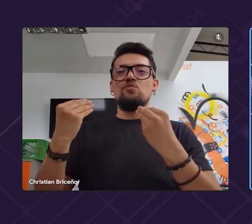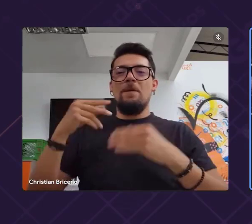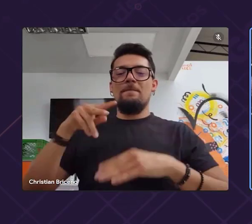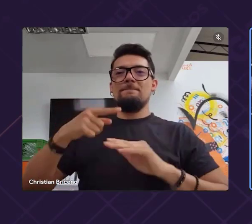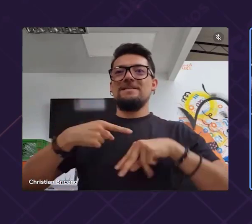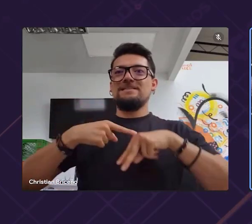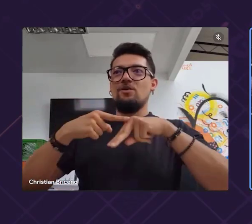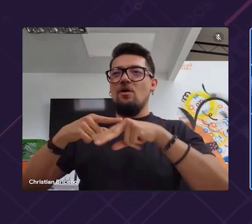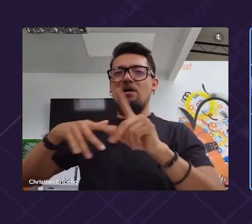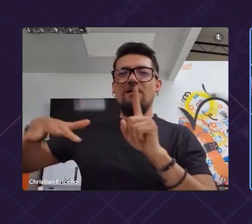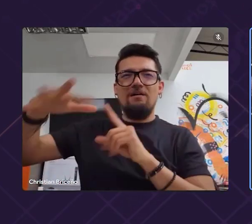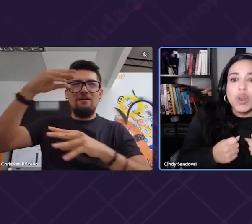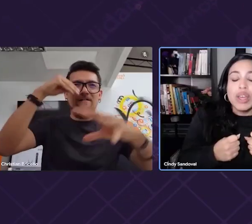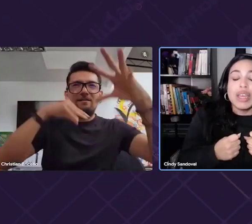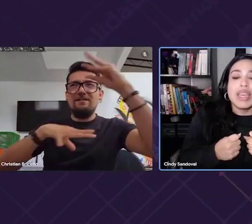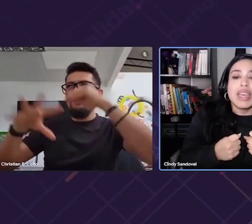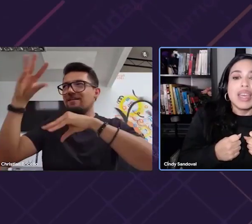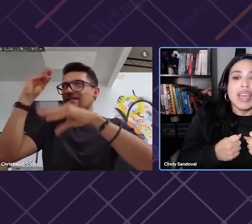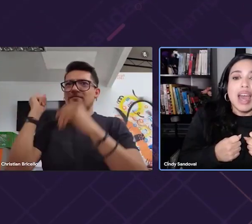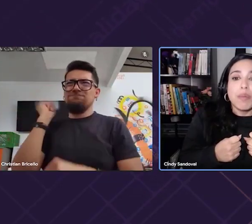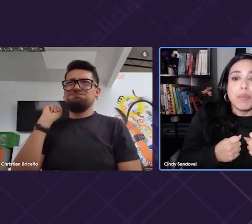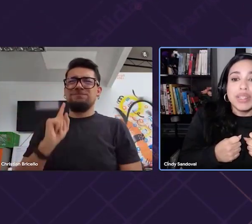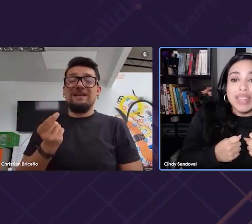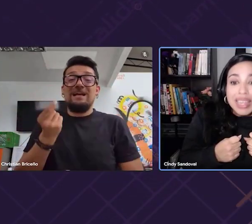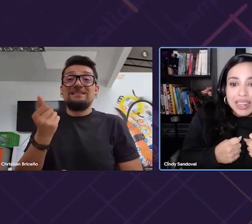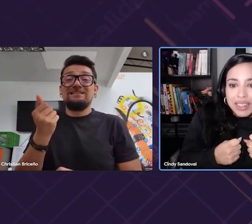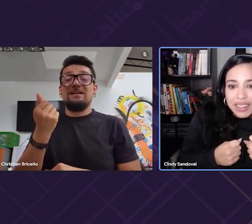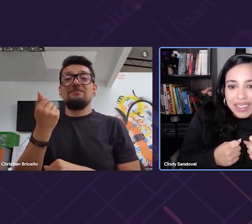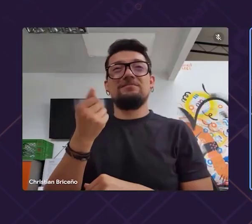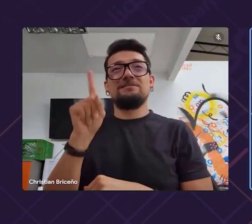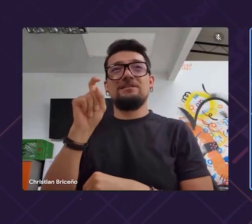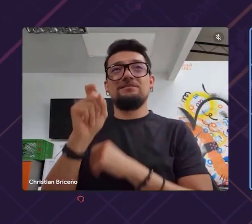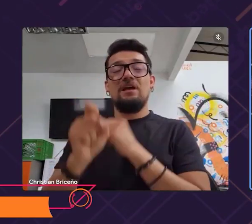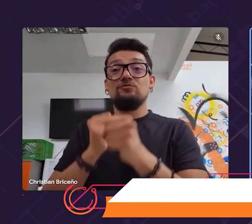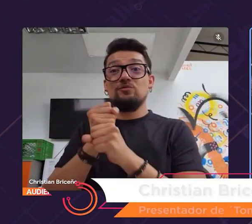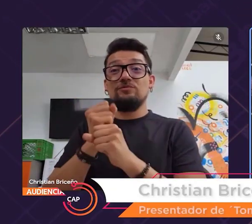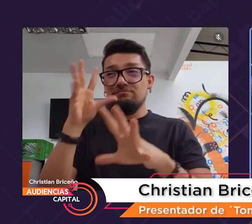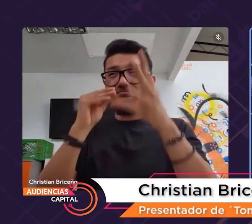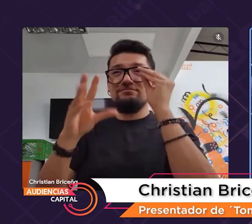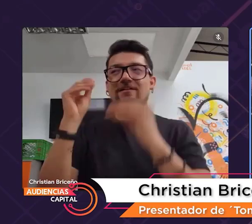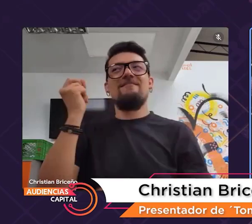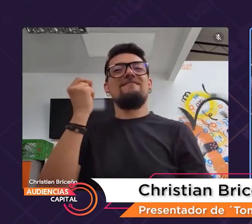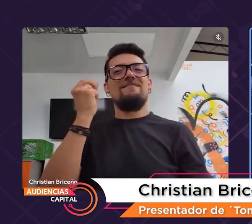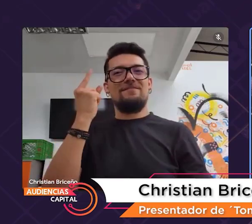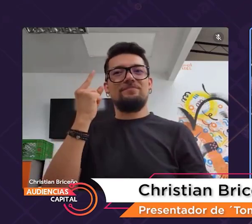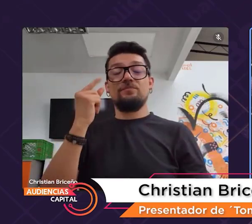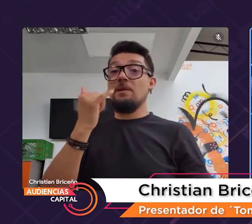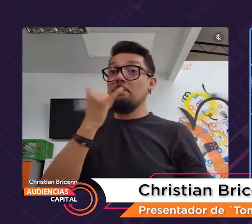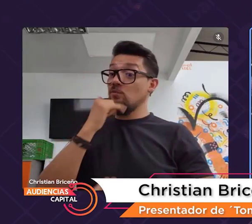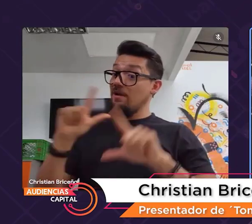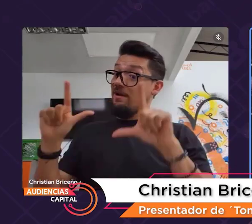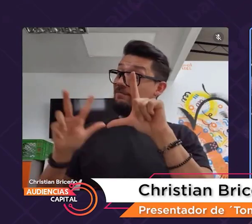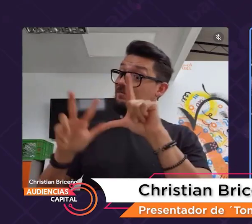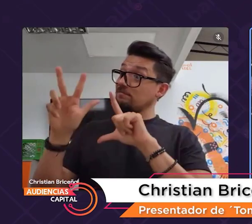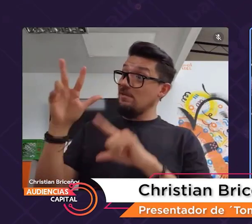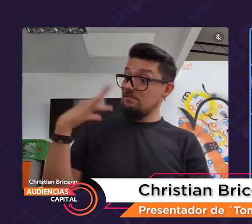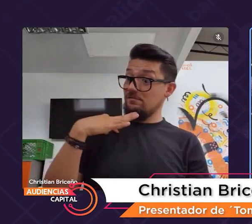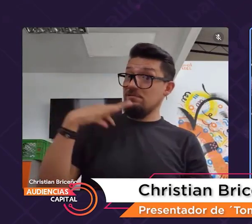la tecnología también con mi trabajo, aprender y reaprender nuevamente.